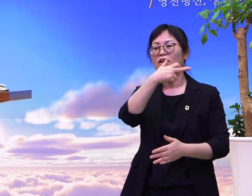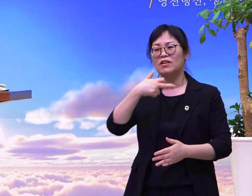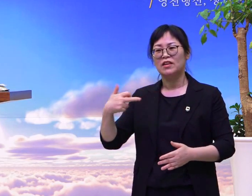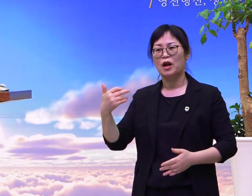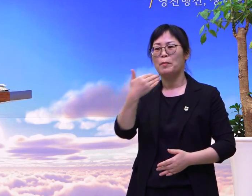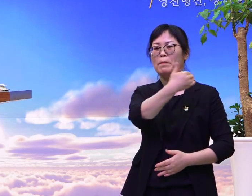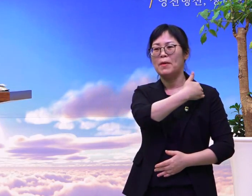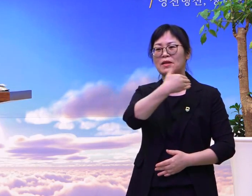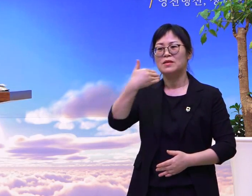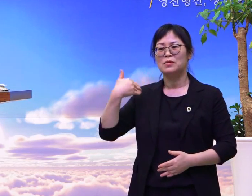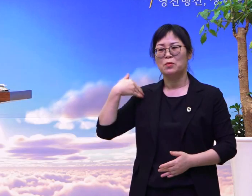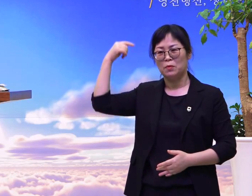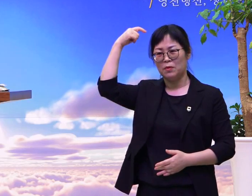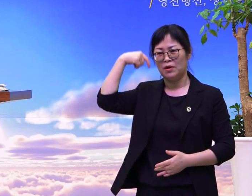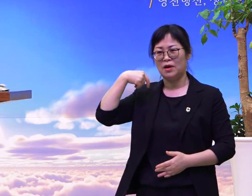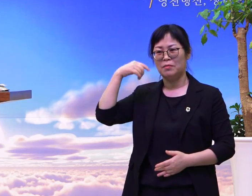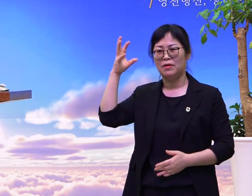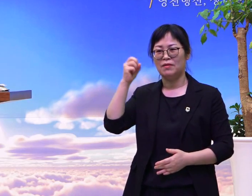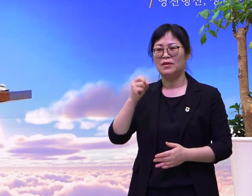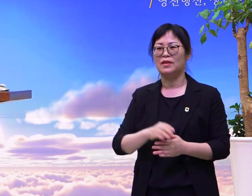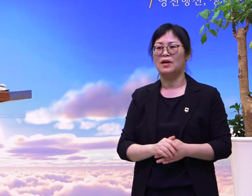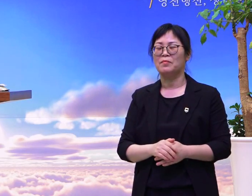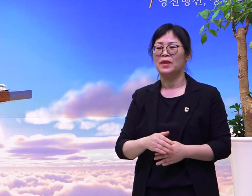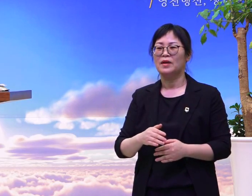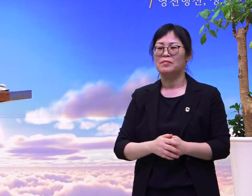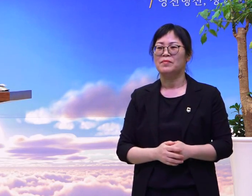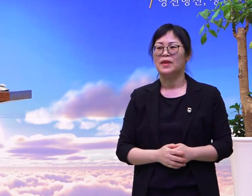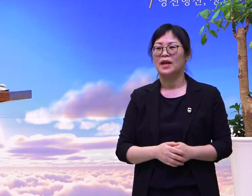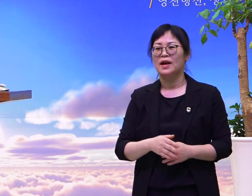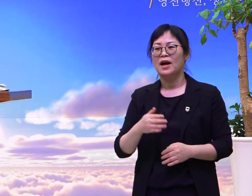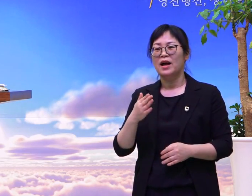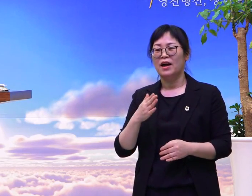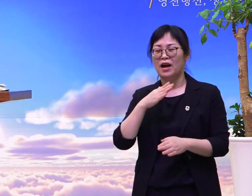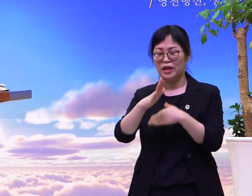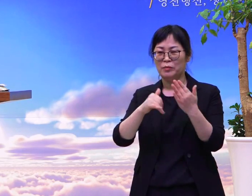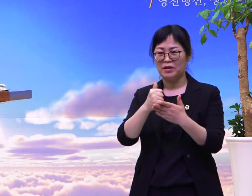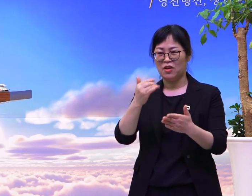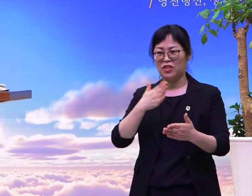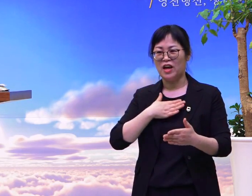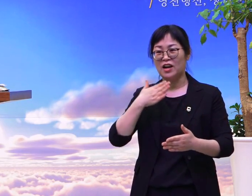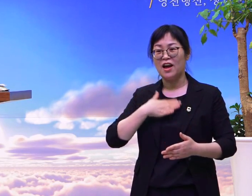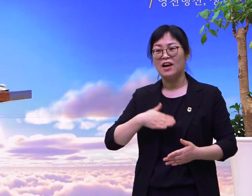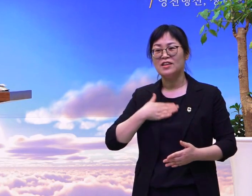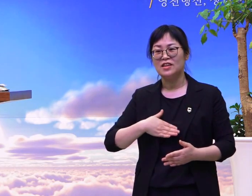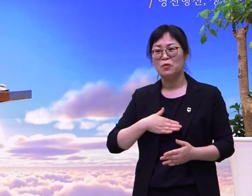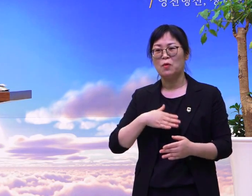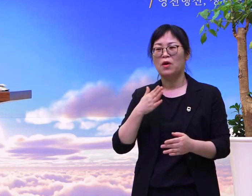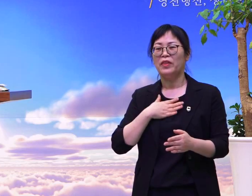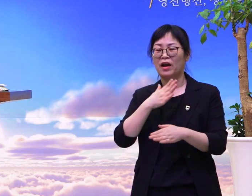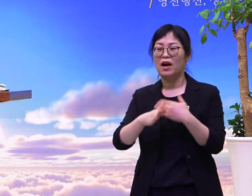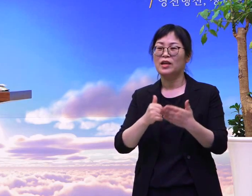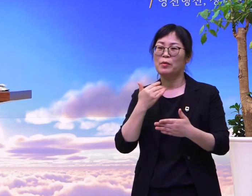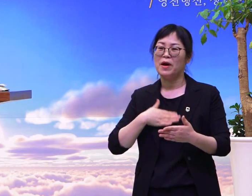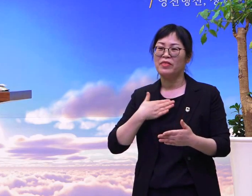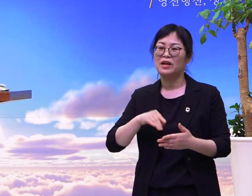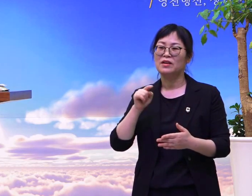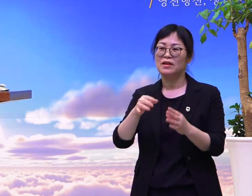만족을 얻는다는 것입니다. 자기 자신이 하나님을 알고 있고 그리고 하나님께서 나를 아신다고 하는 그 사랑의